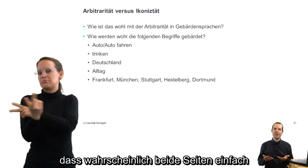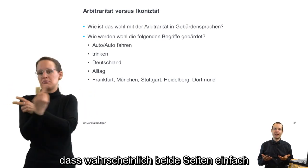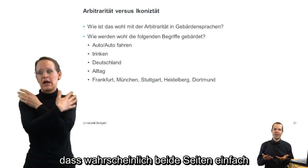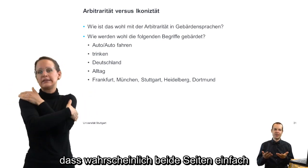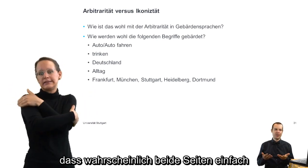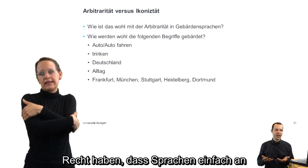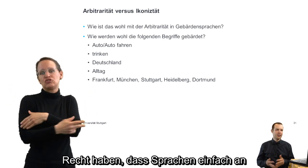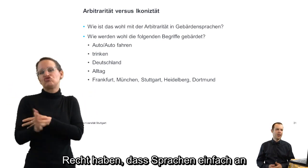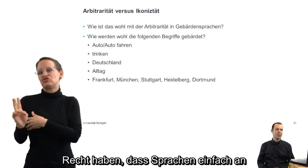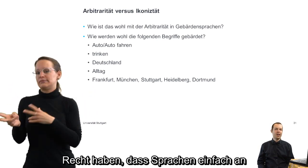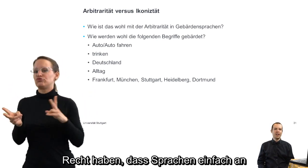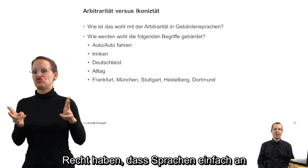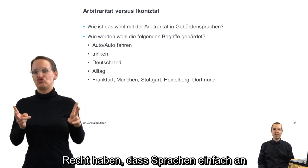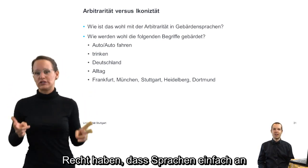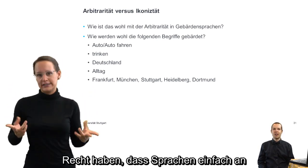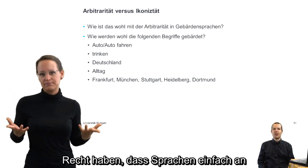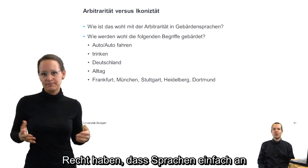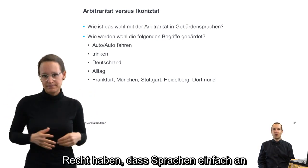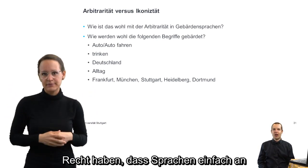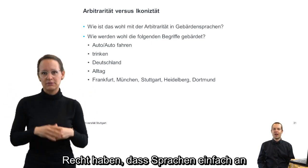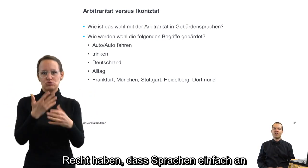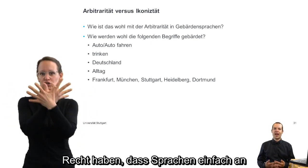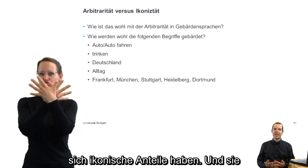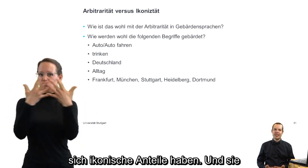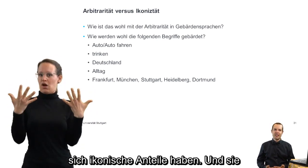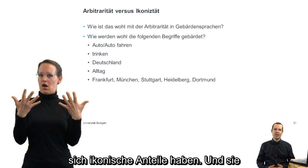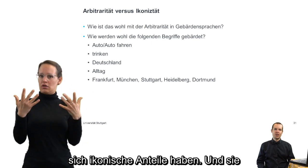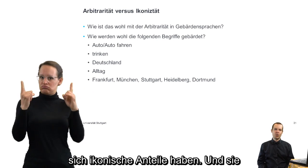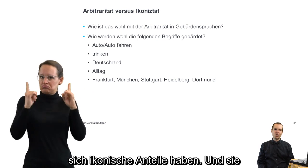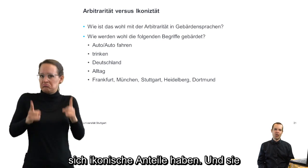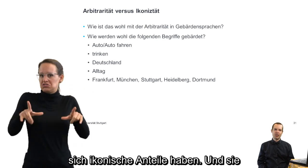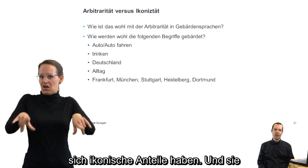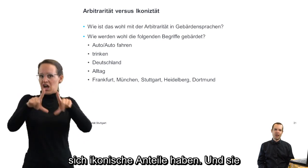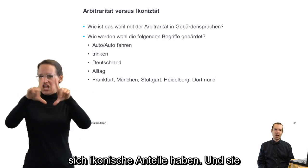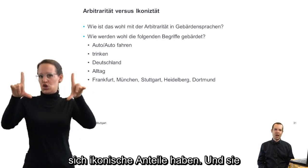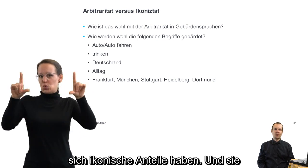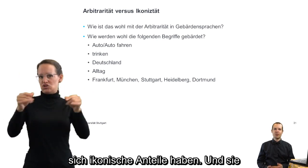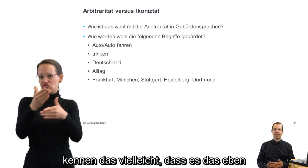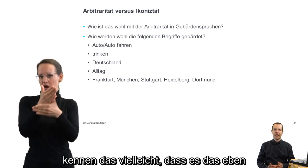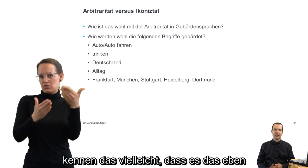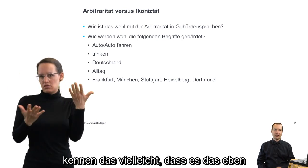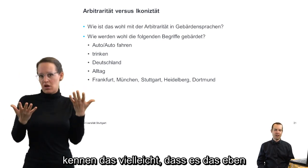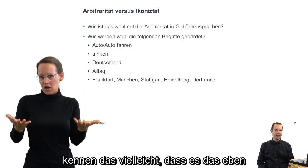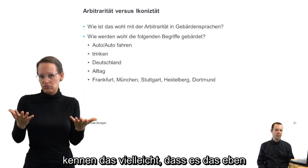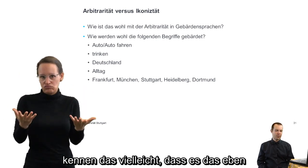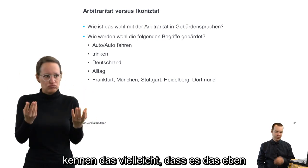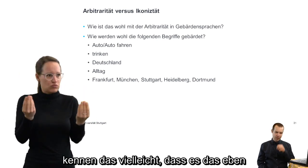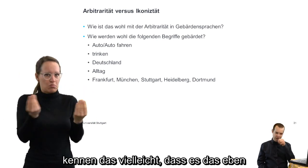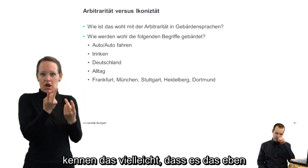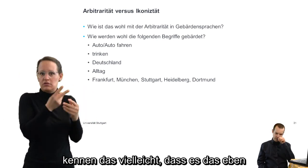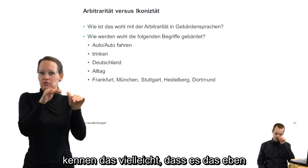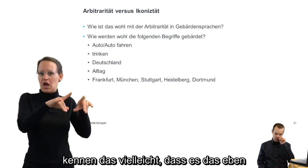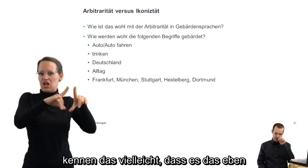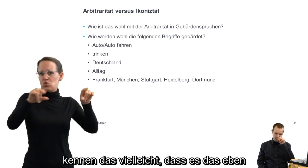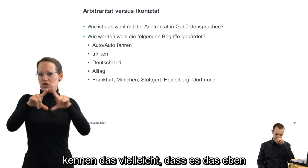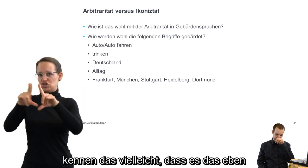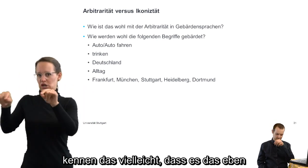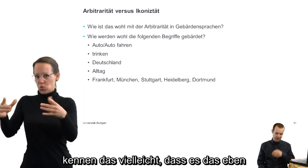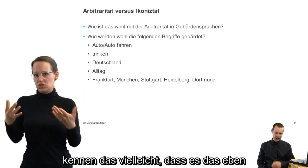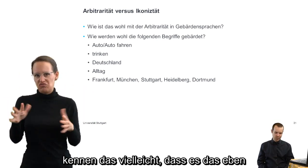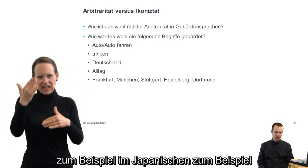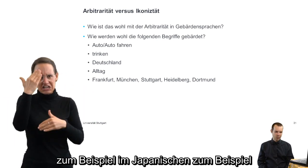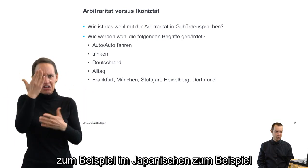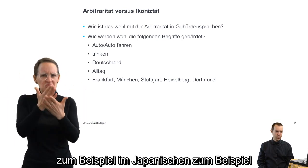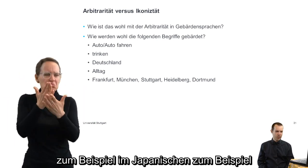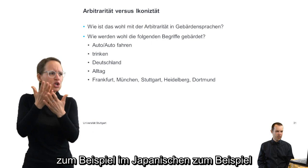wahrscheinlich beide Seiten einfach Recht haben, dass Sprachen einfach an sich ikonische Anteile haben und Sie kennen das ja vielleicht, dass es